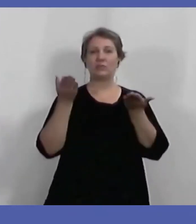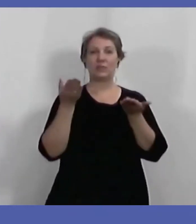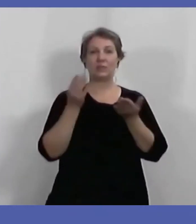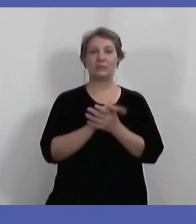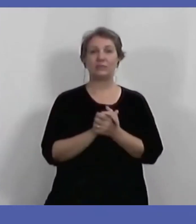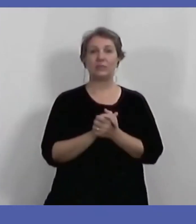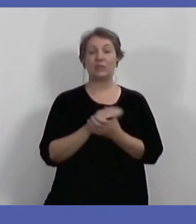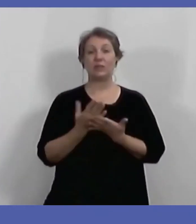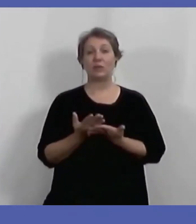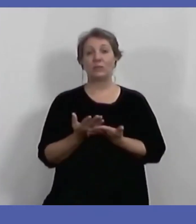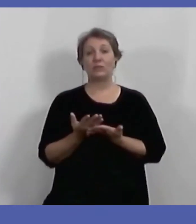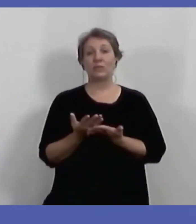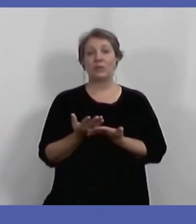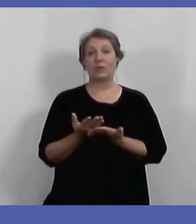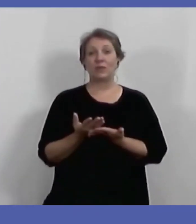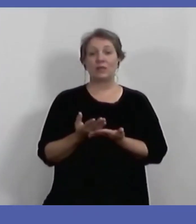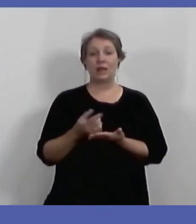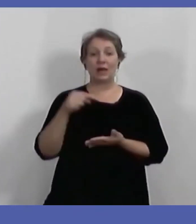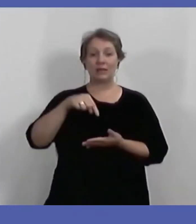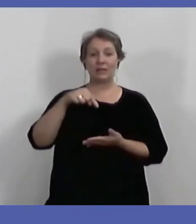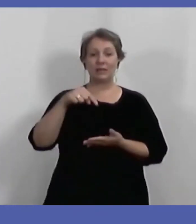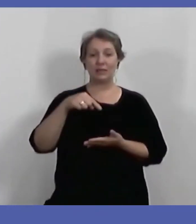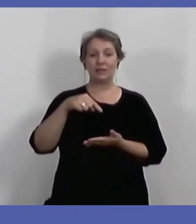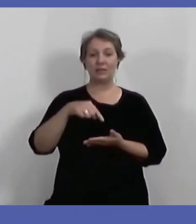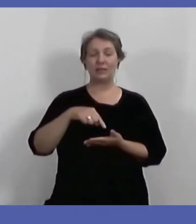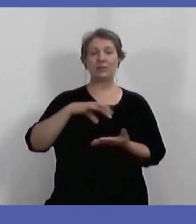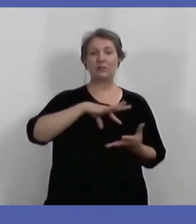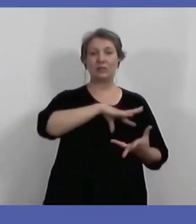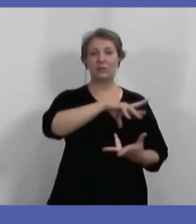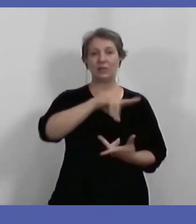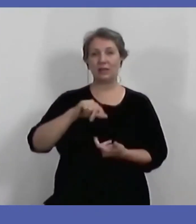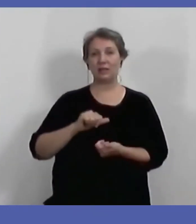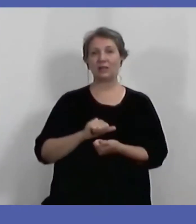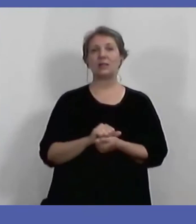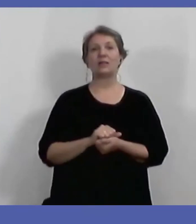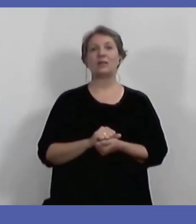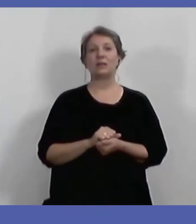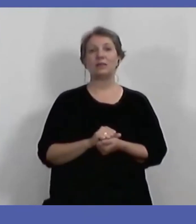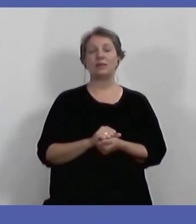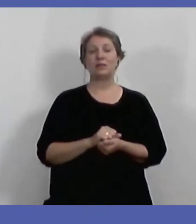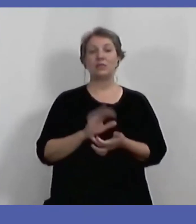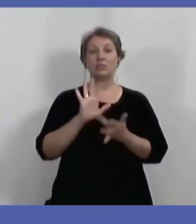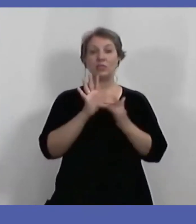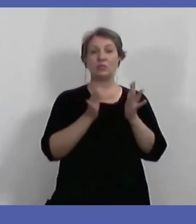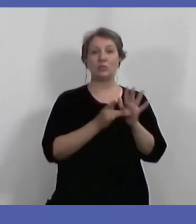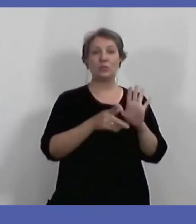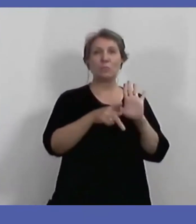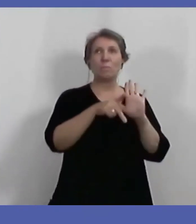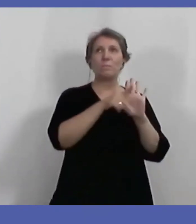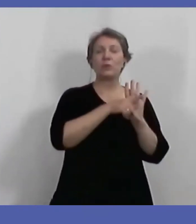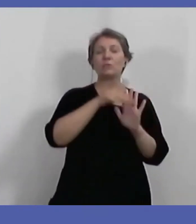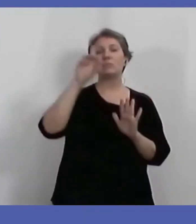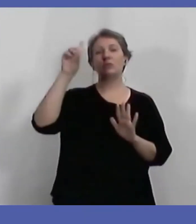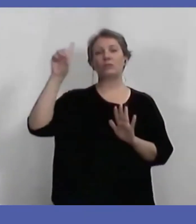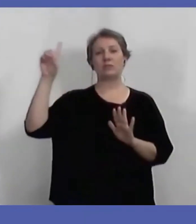ele era próprio Deus, não é verdade? Então o Senhor estava limitado